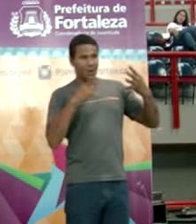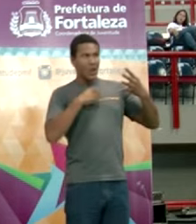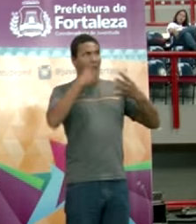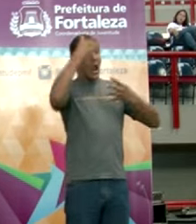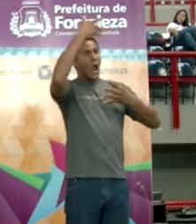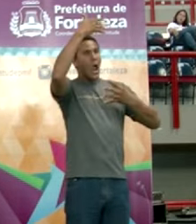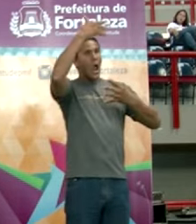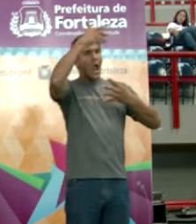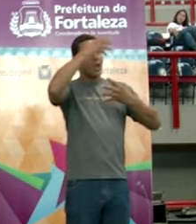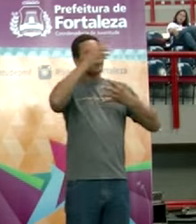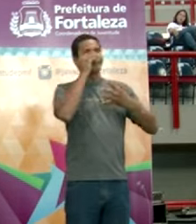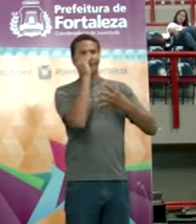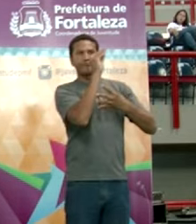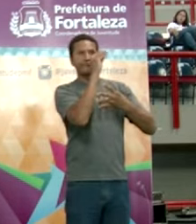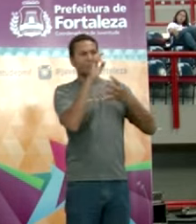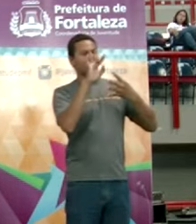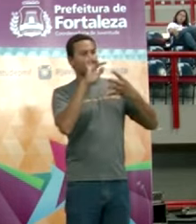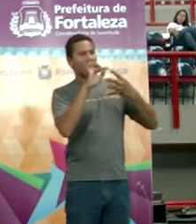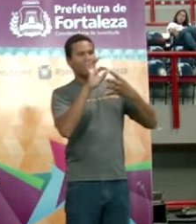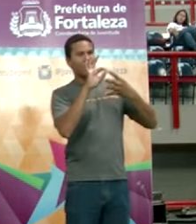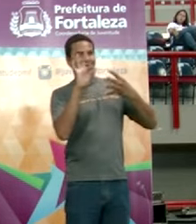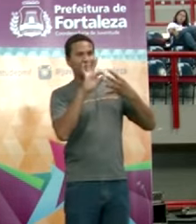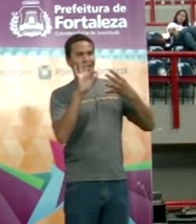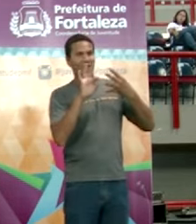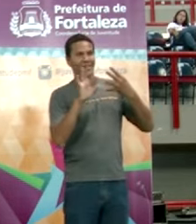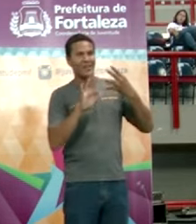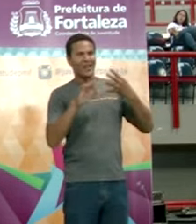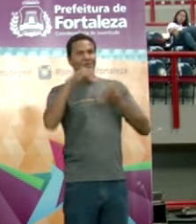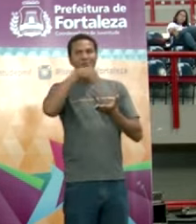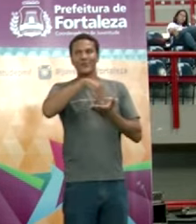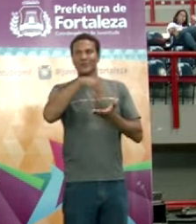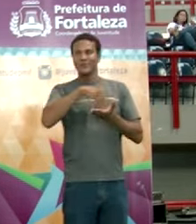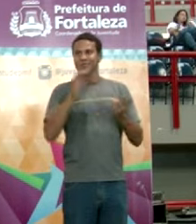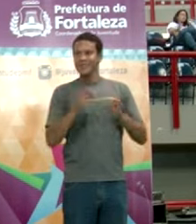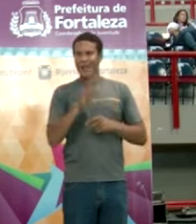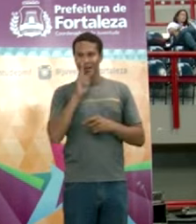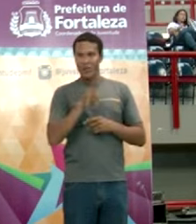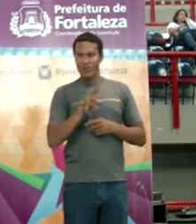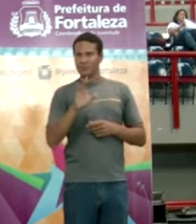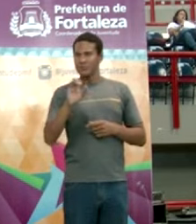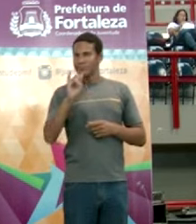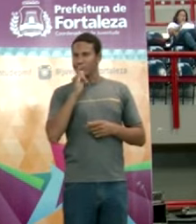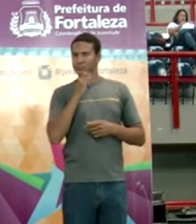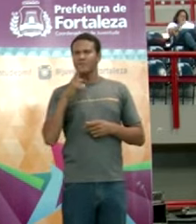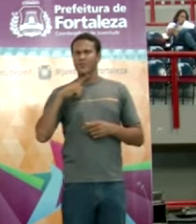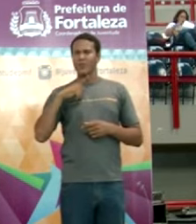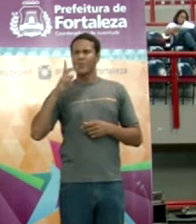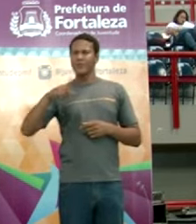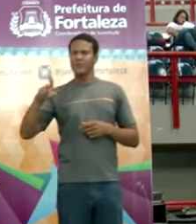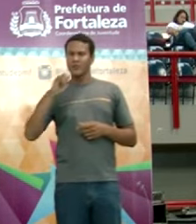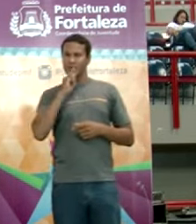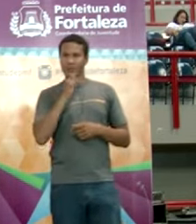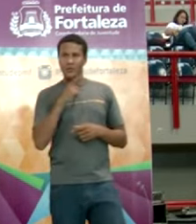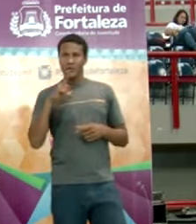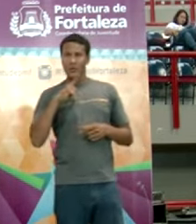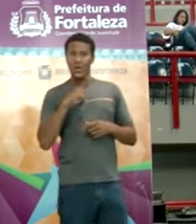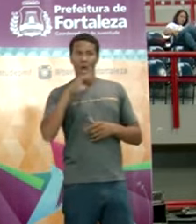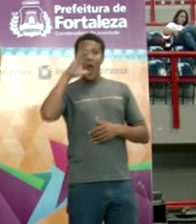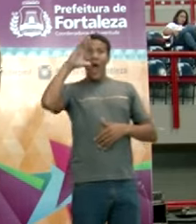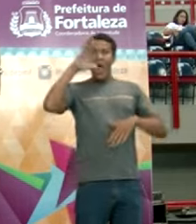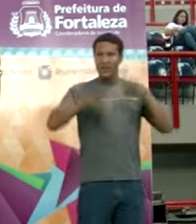Tem até um professor que diz assim, ó, quando você vai fazer uma prova do Enem, saiba que tem um